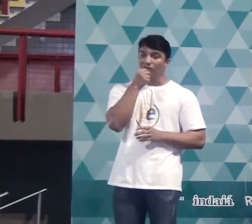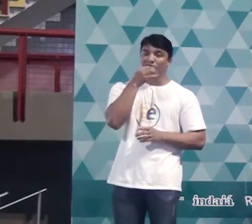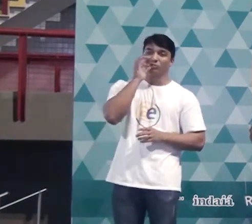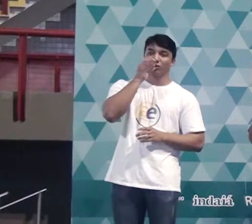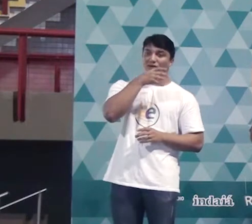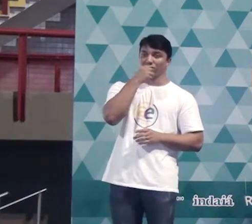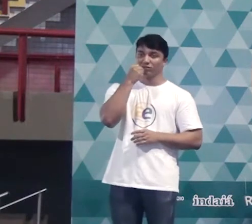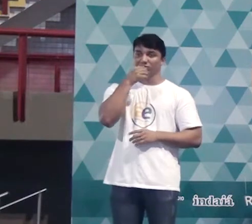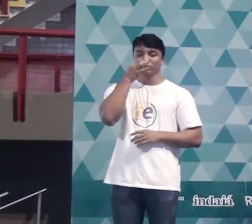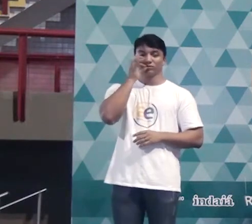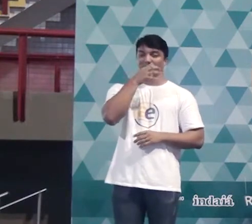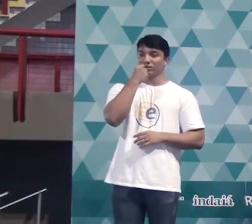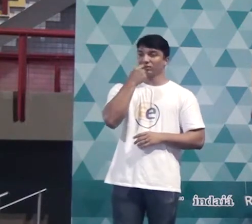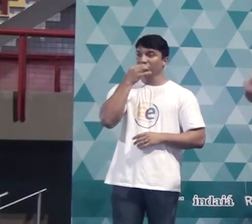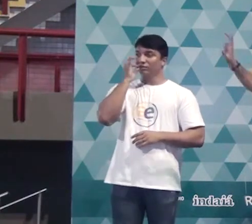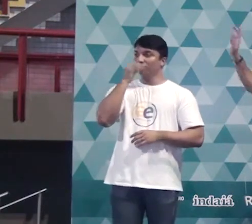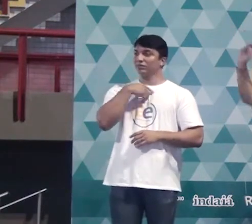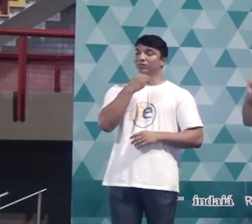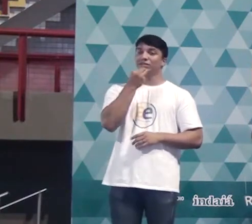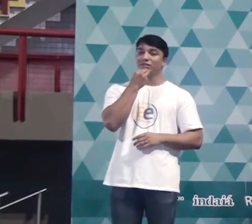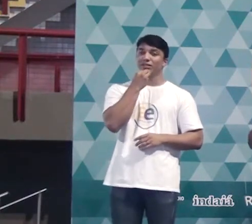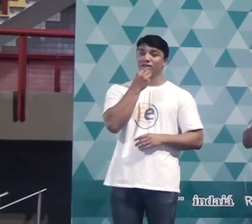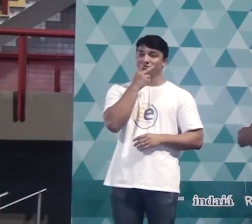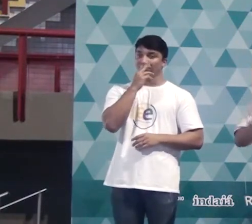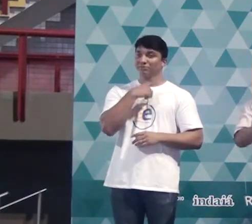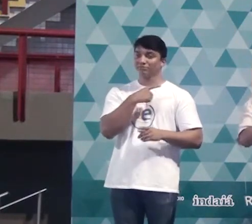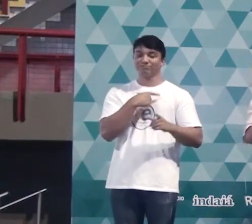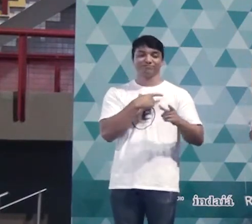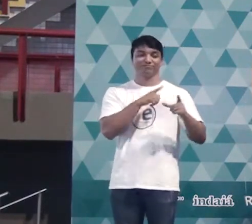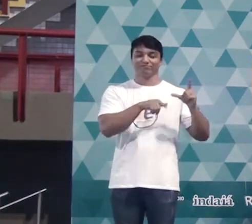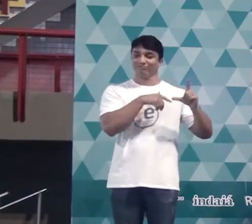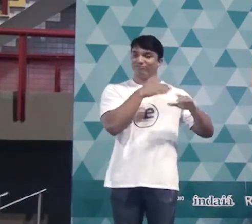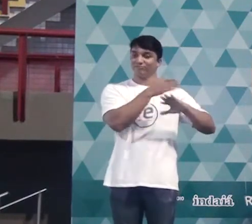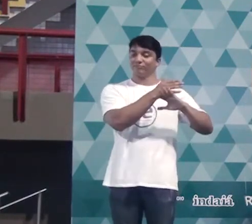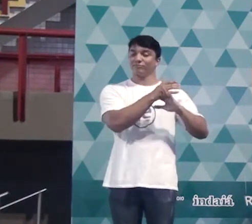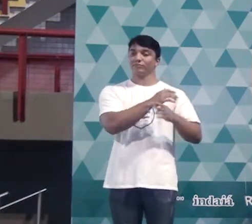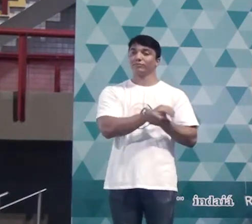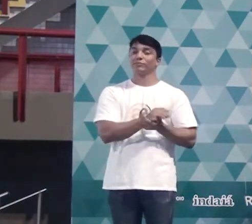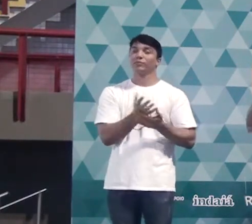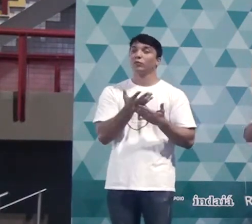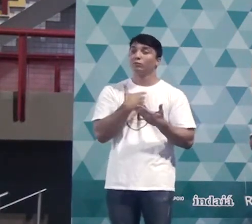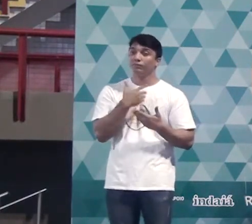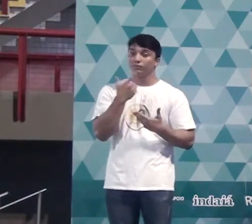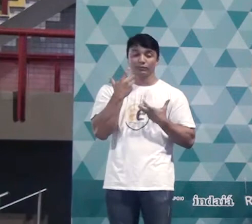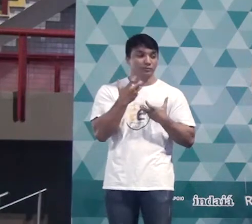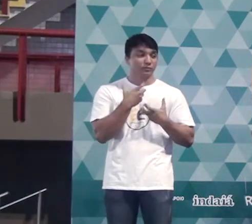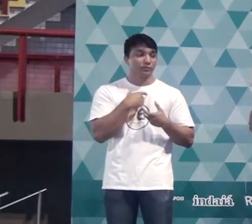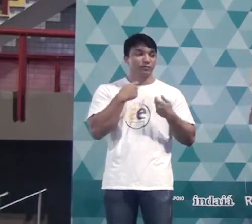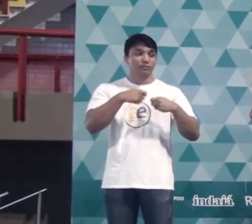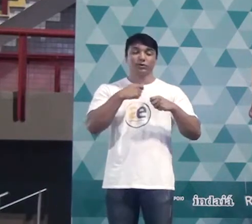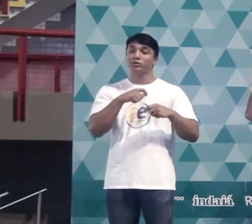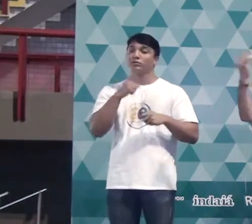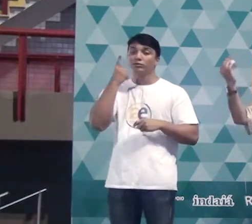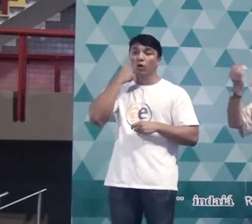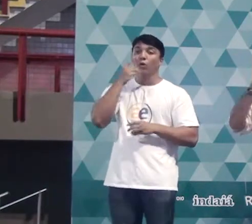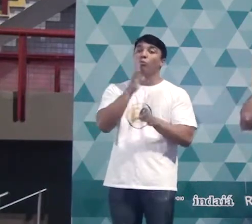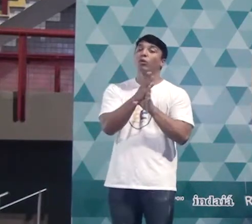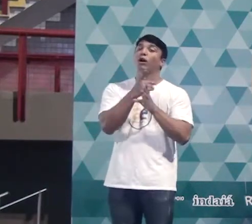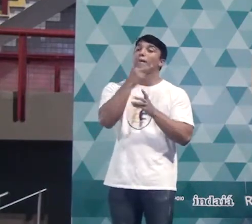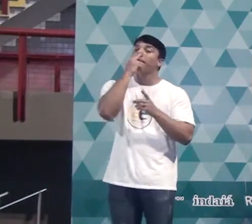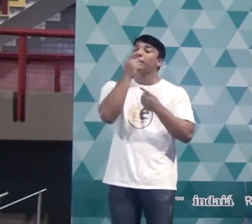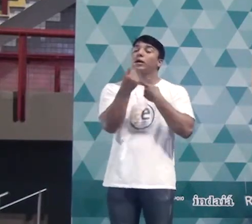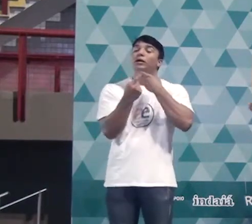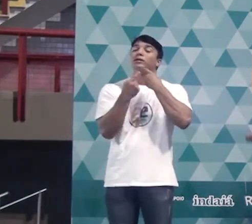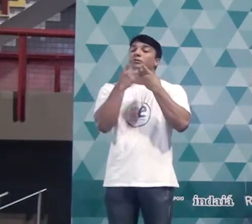Sabe aquela coisa assim que a pessoa devia estar na Academia Brasileira de Letras? Café com... Aí eu digo, meu filho, deixa de ser desse jeito. Veja a expressividade,